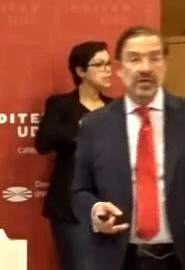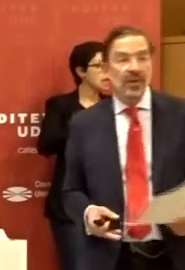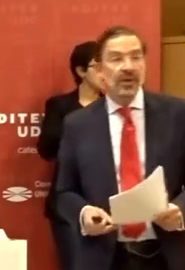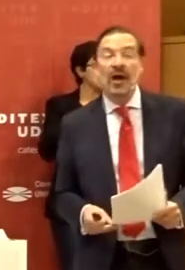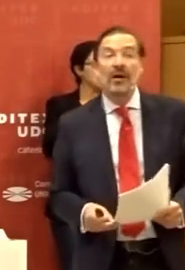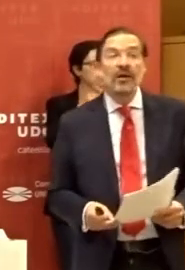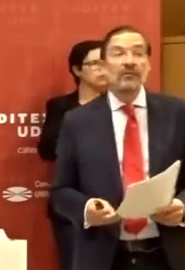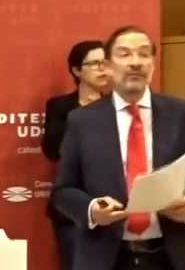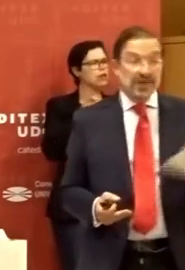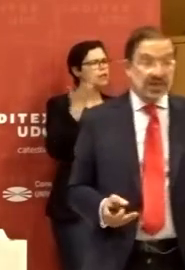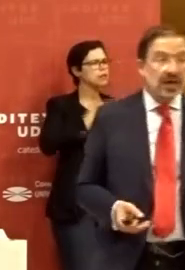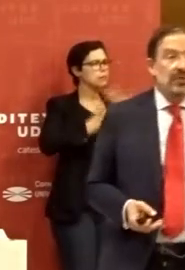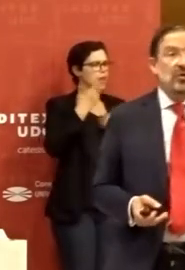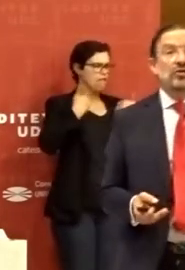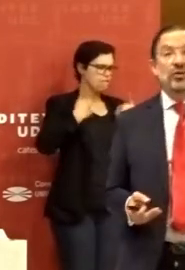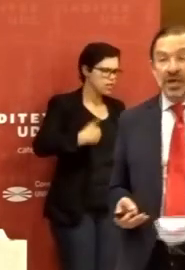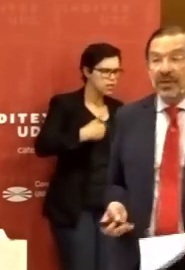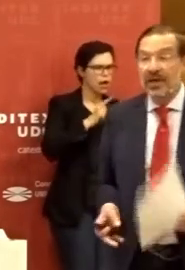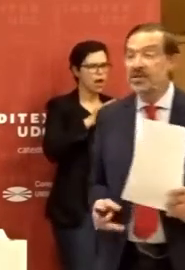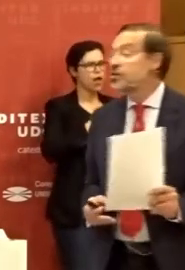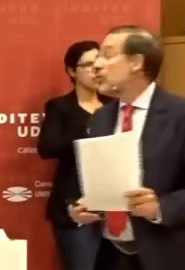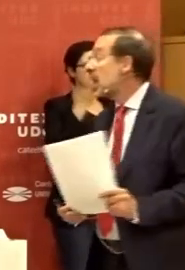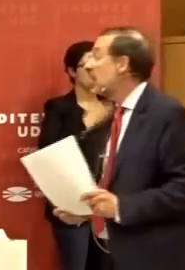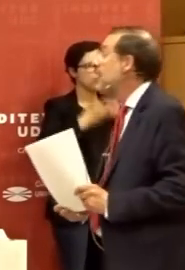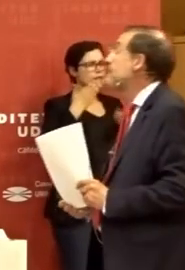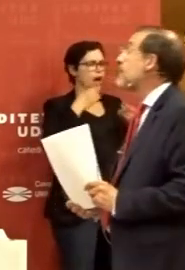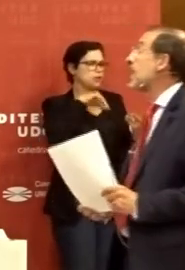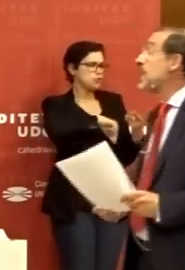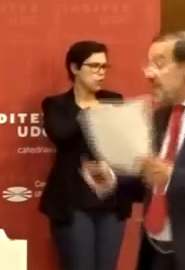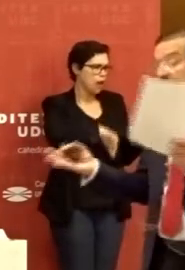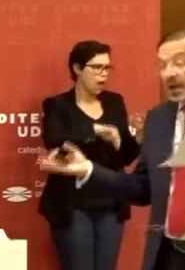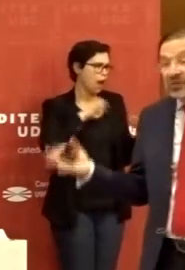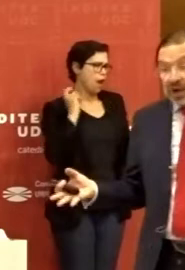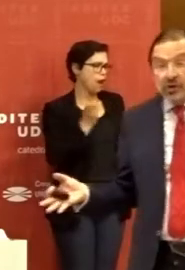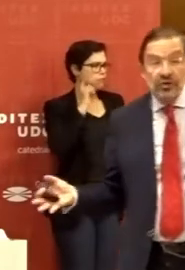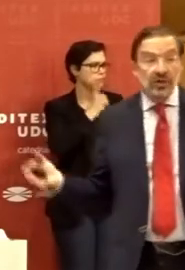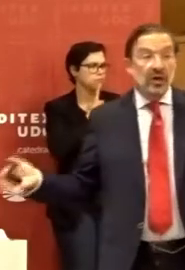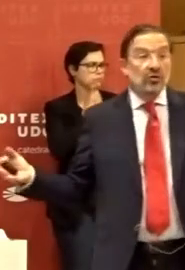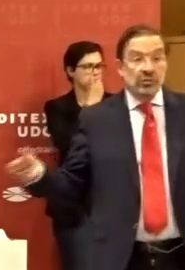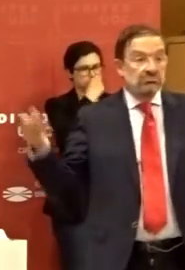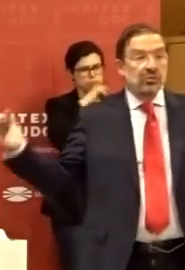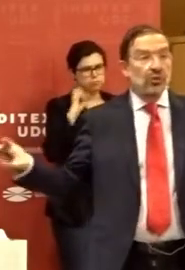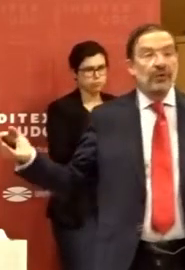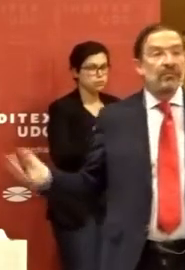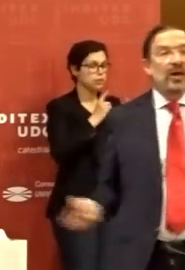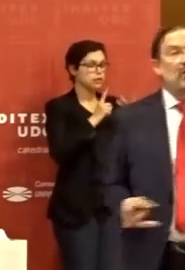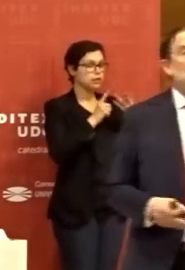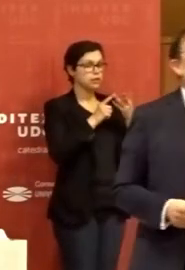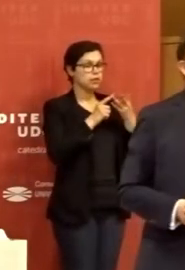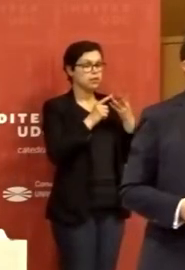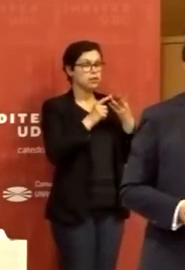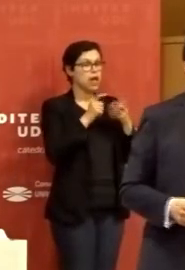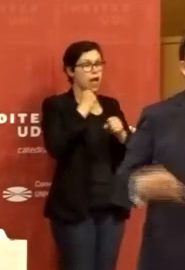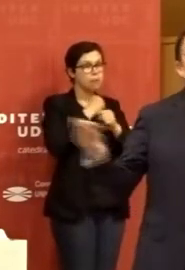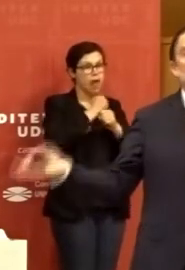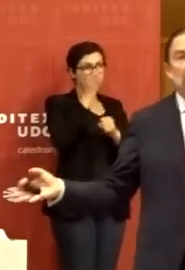personas con discapacidad física, personas con discapacidad sensorial, y entre ellos, entre los 9 empleados creo